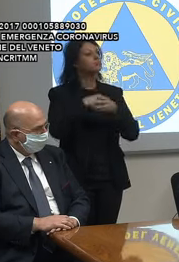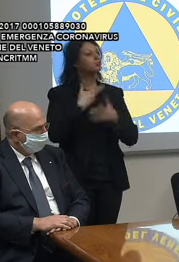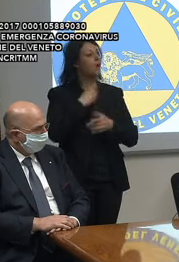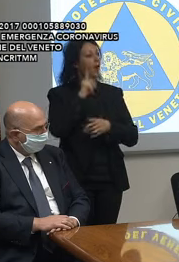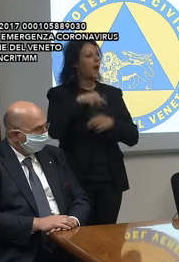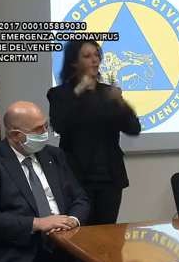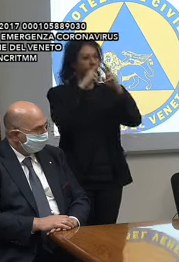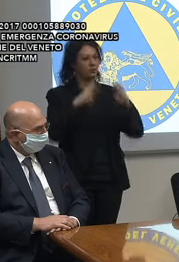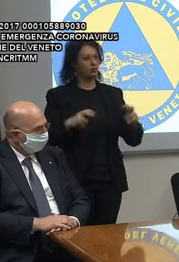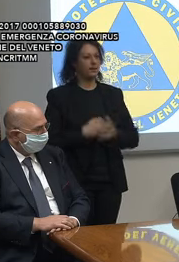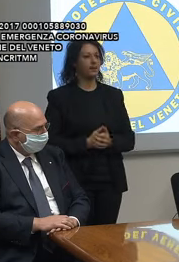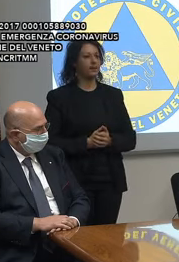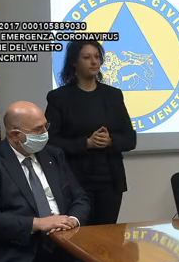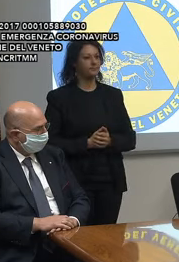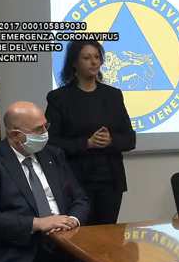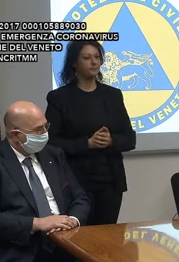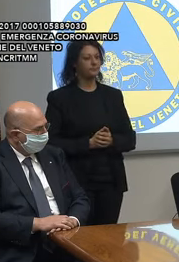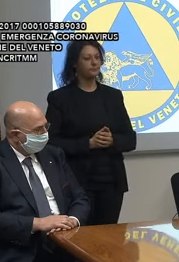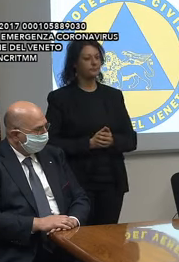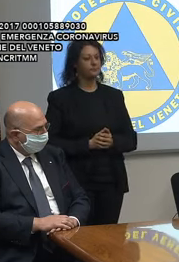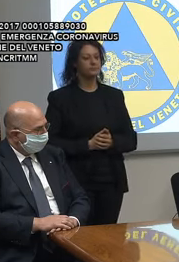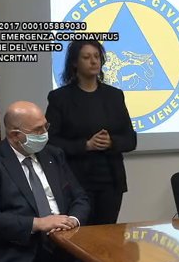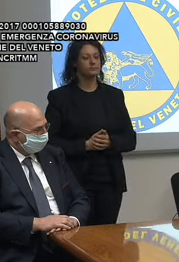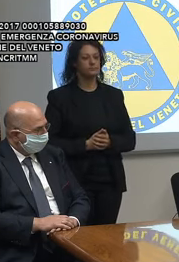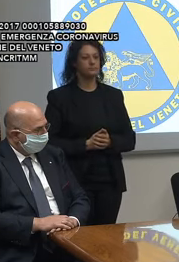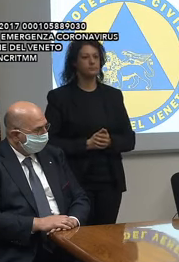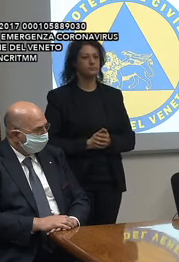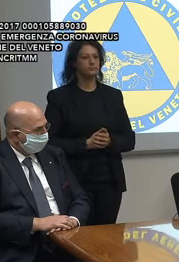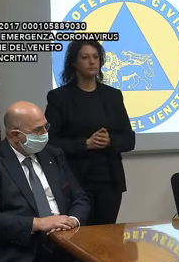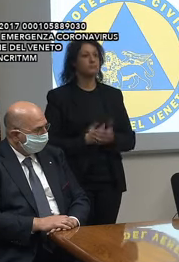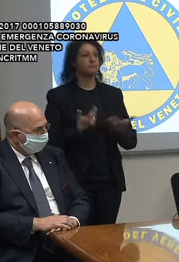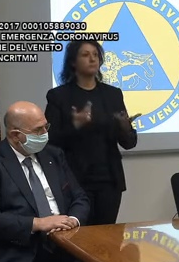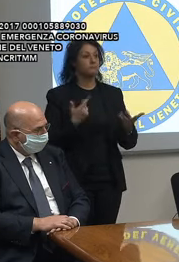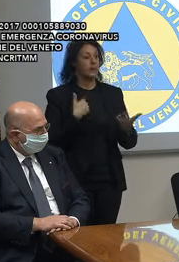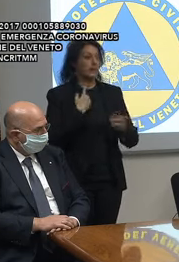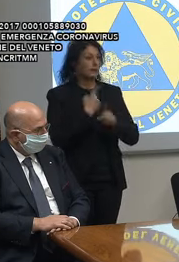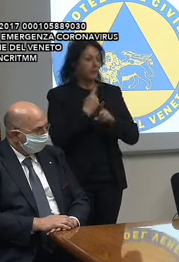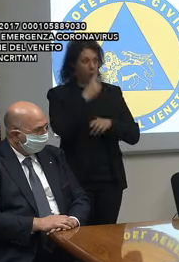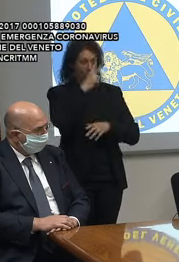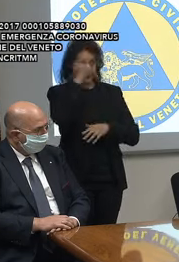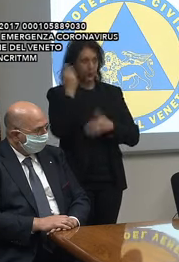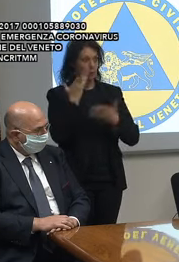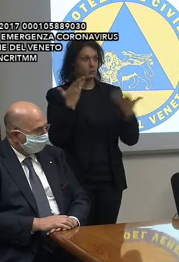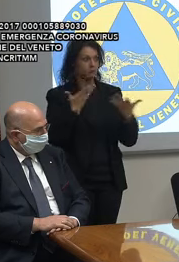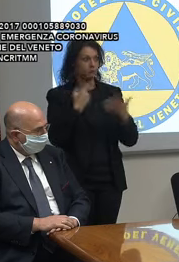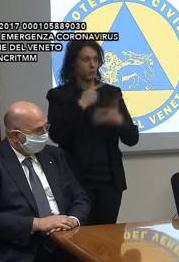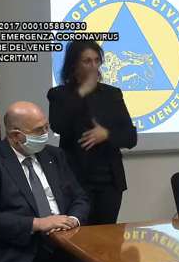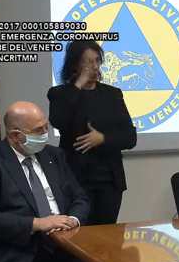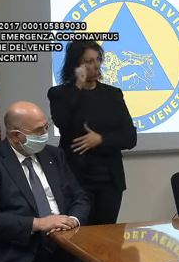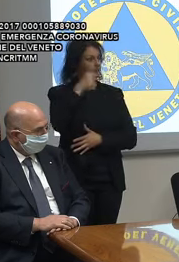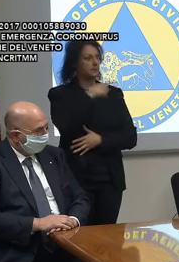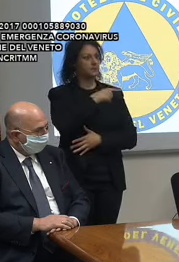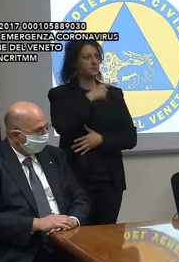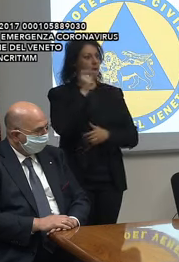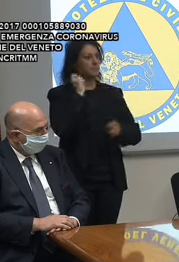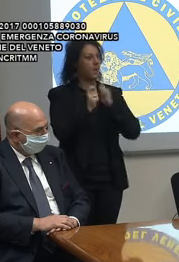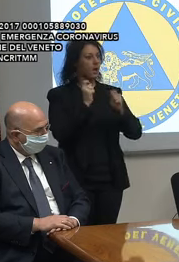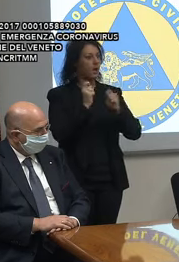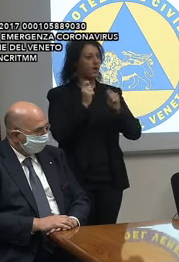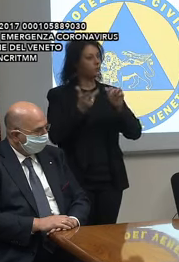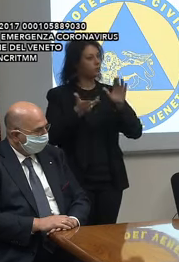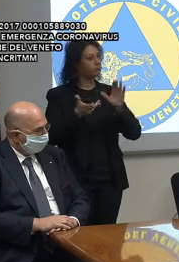dire, il riconoscimento che dobbiamo dare a questa accademia scientifica illustre di Padova, e penso che sia